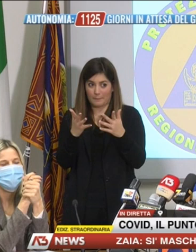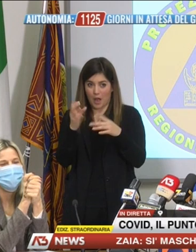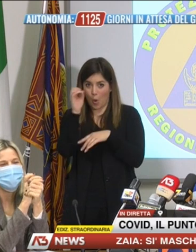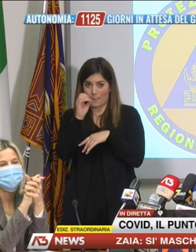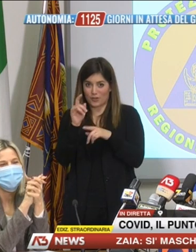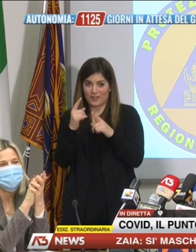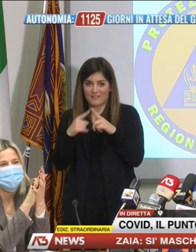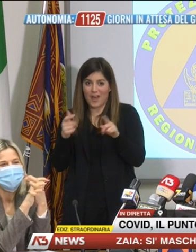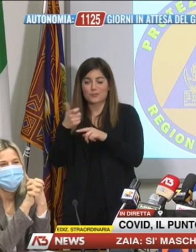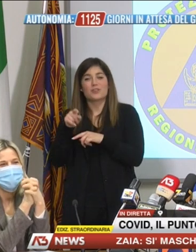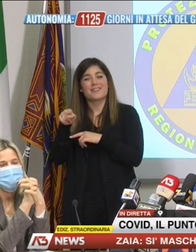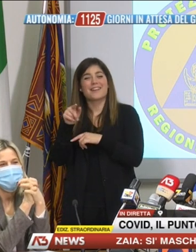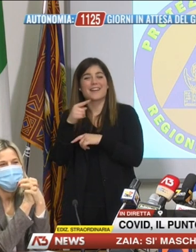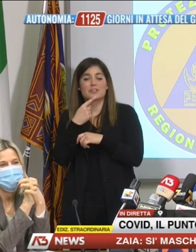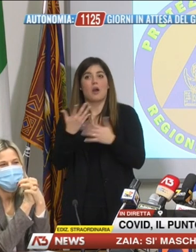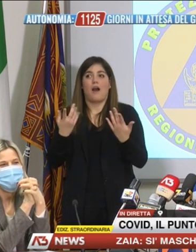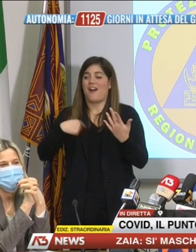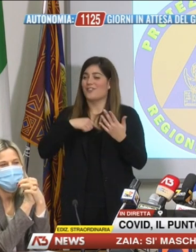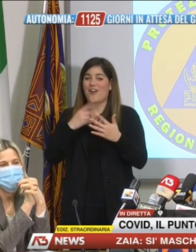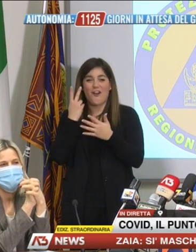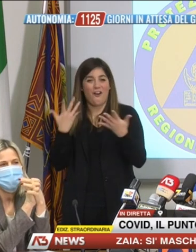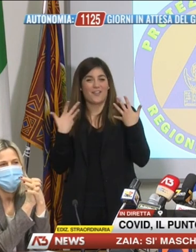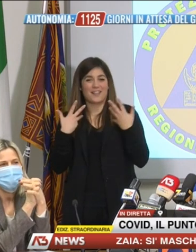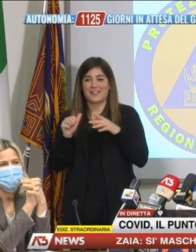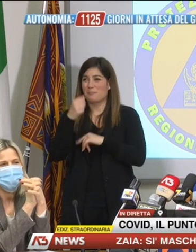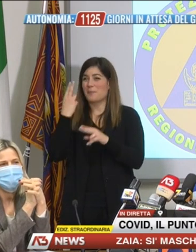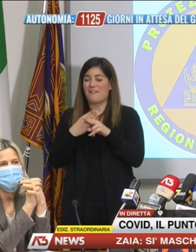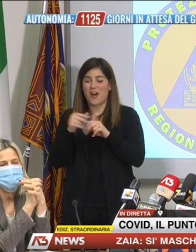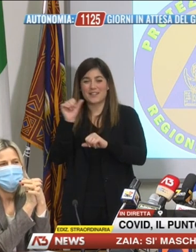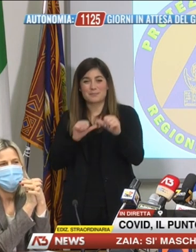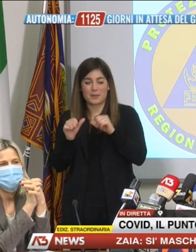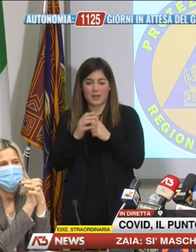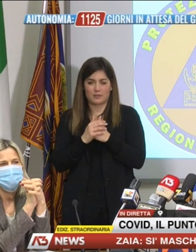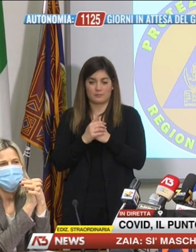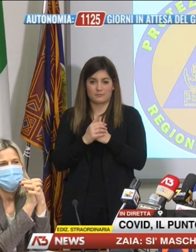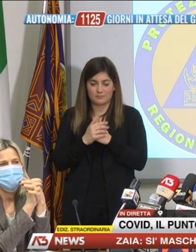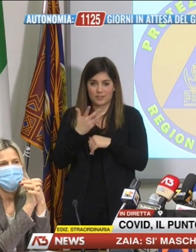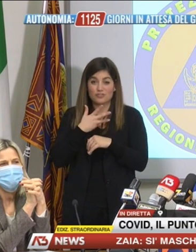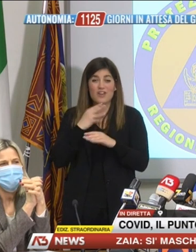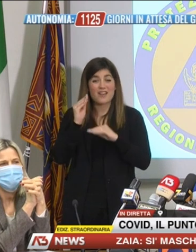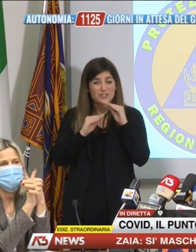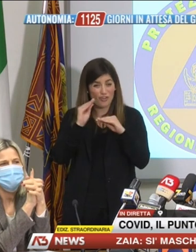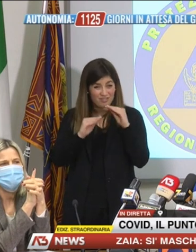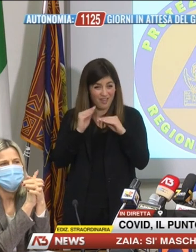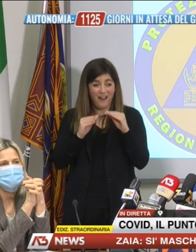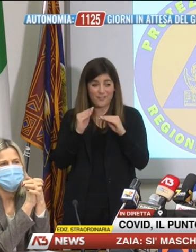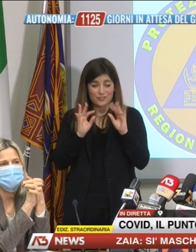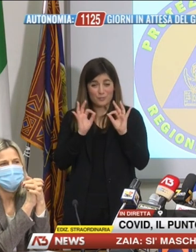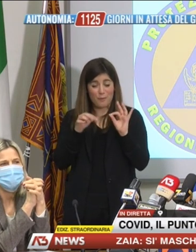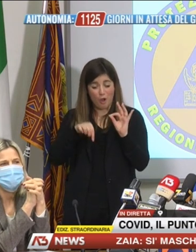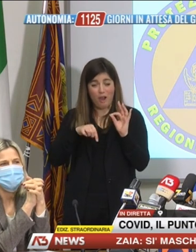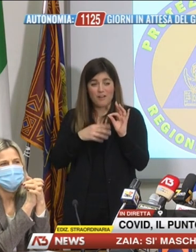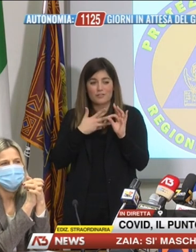tema perché c'è un sondaggio presentato oggi in base al quale pare che il 30% degli italiani abbia proprio